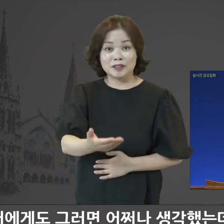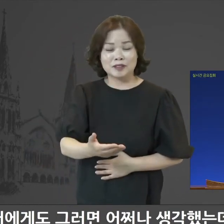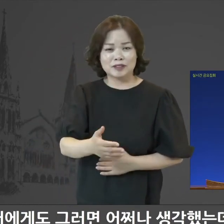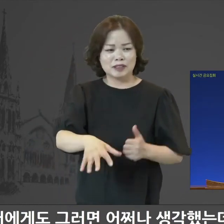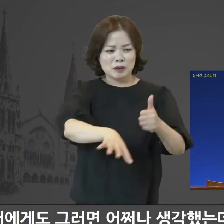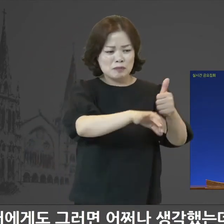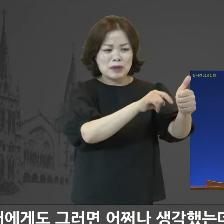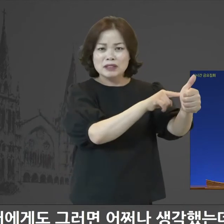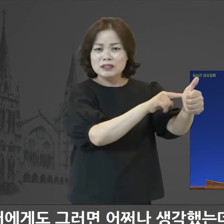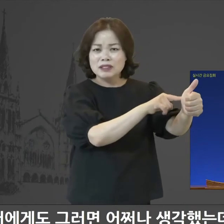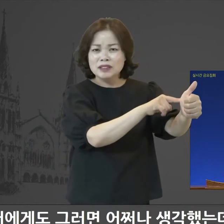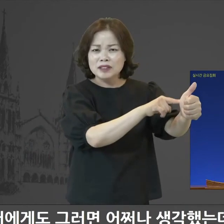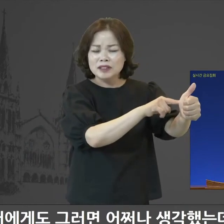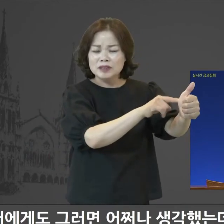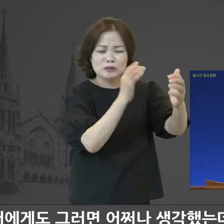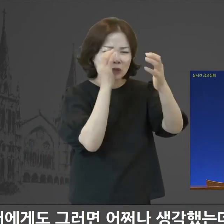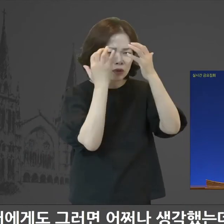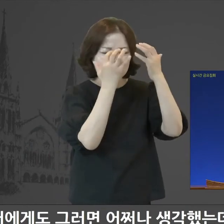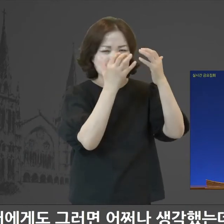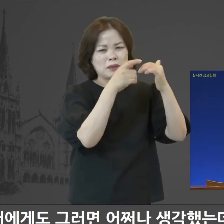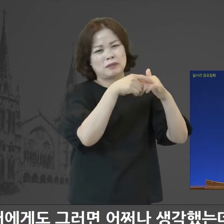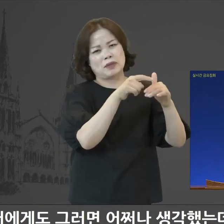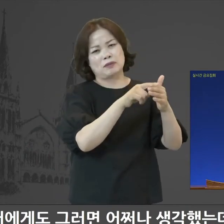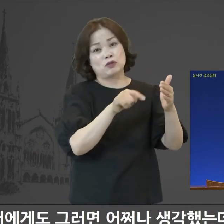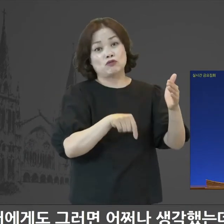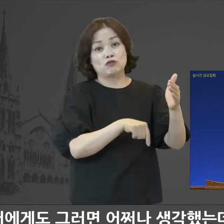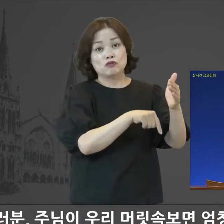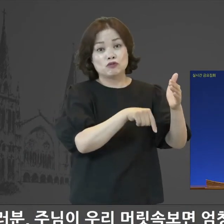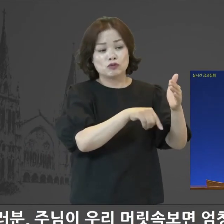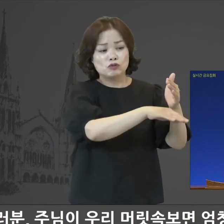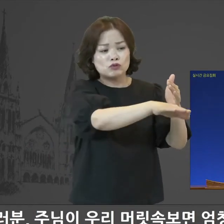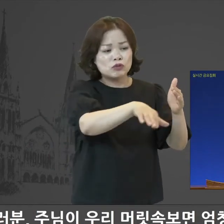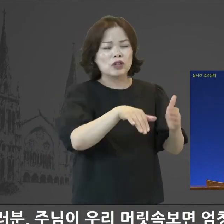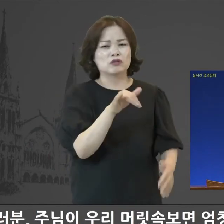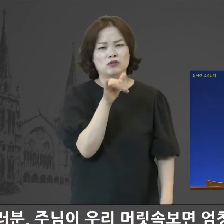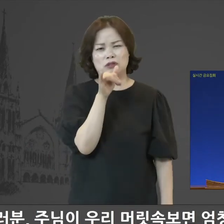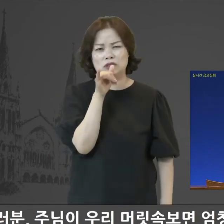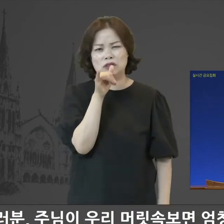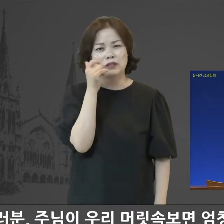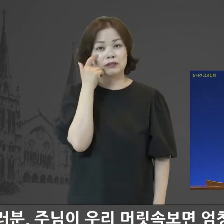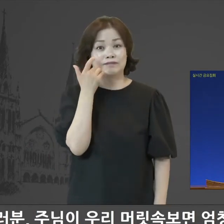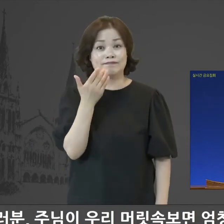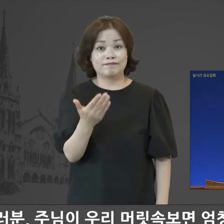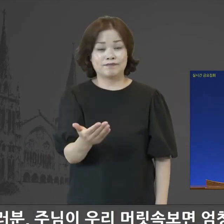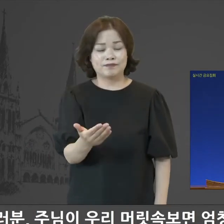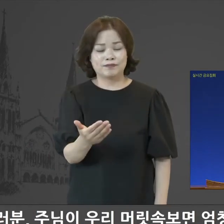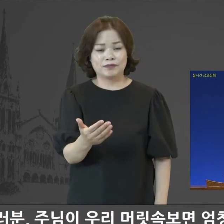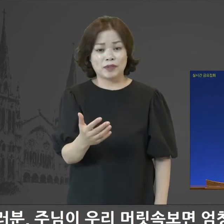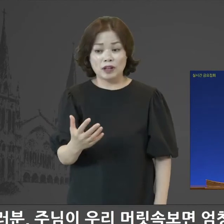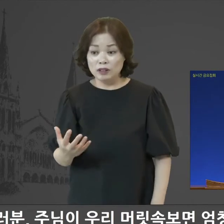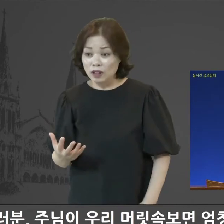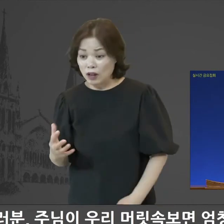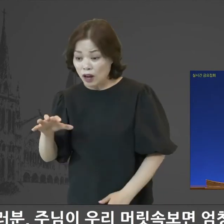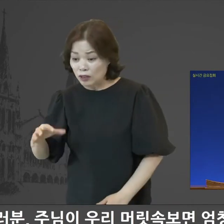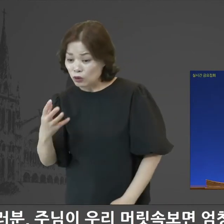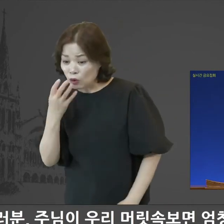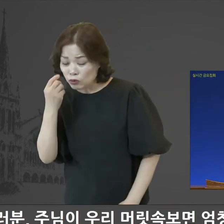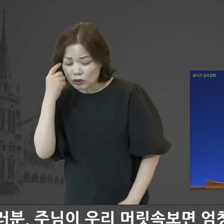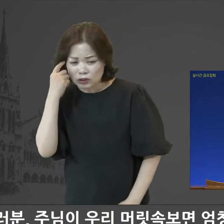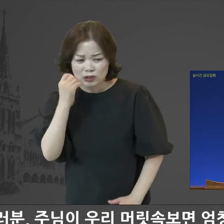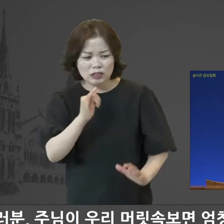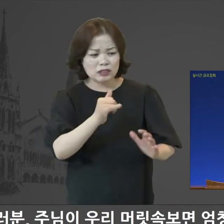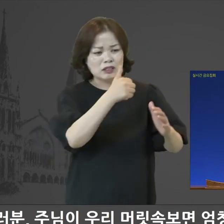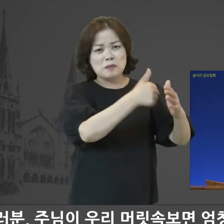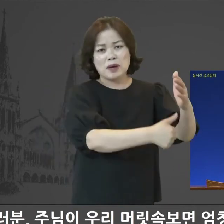벨릭스 같은 그런 마음들이 우리에게도 있을 수 있지 않을까요? 한편은 거룩한데, 한편은 지극히